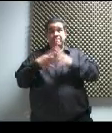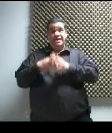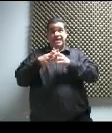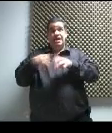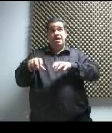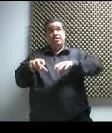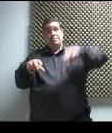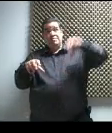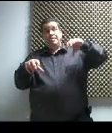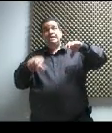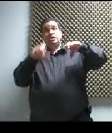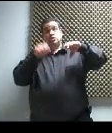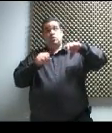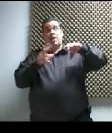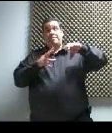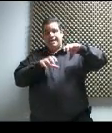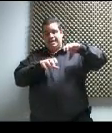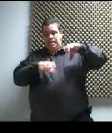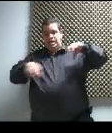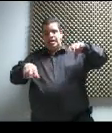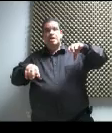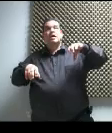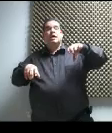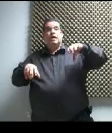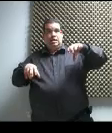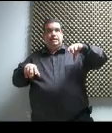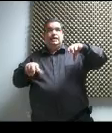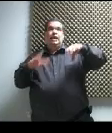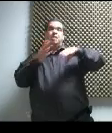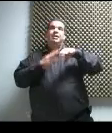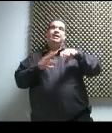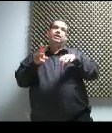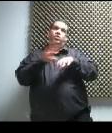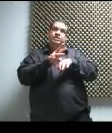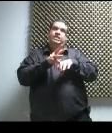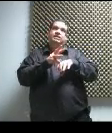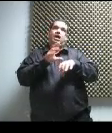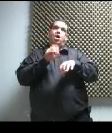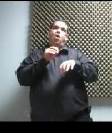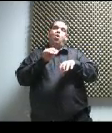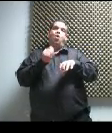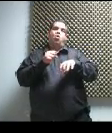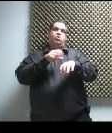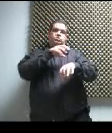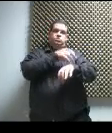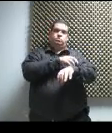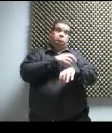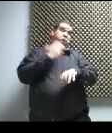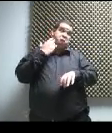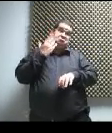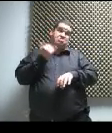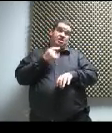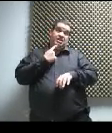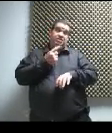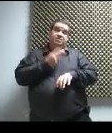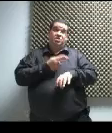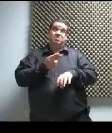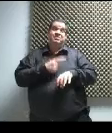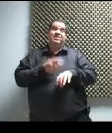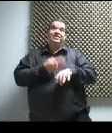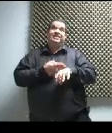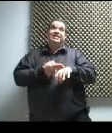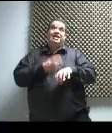entonces en la parte del sur está Suramérica. Y en la parte del oeste se encuentra la placa de Cocos. No me pregunten por qué se llama Cocos, pero se llama